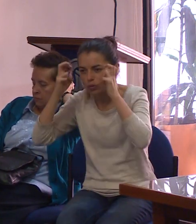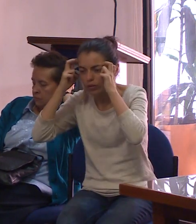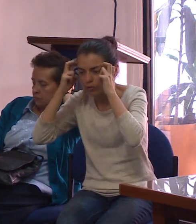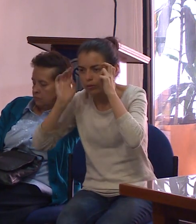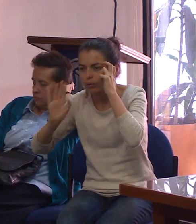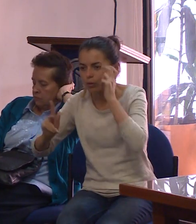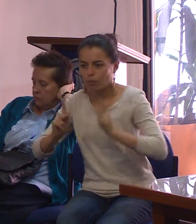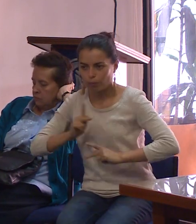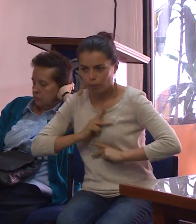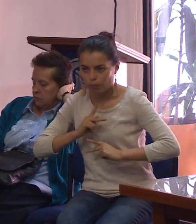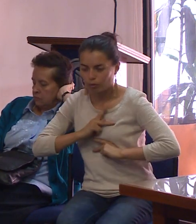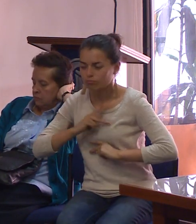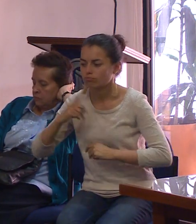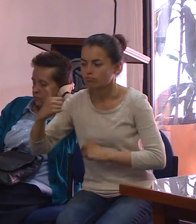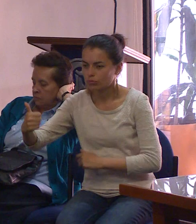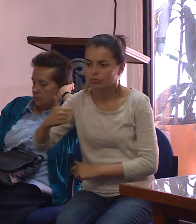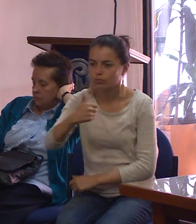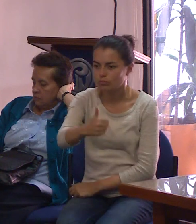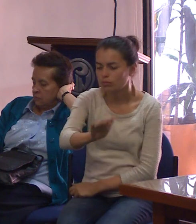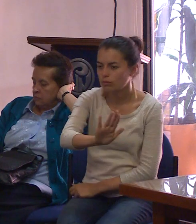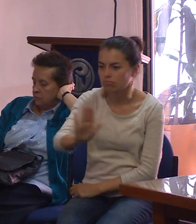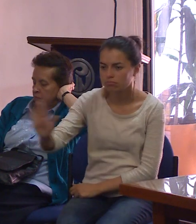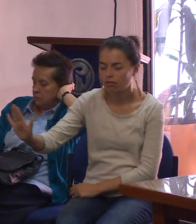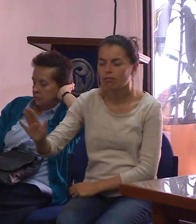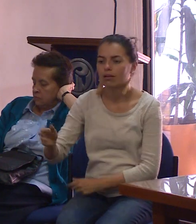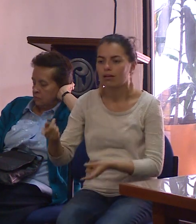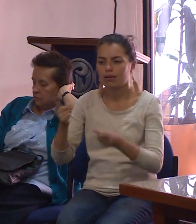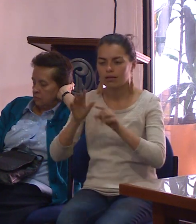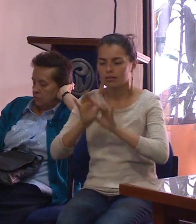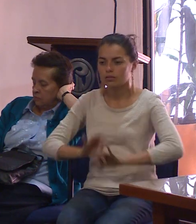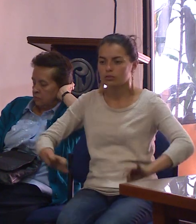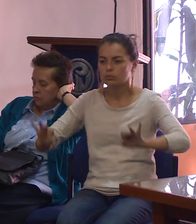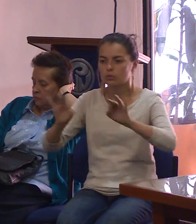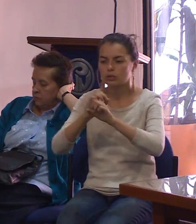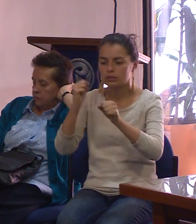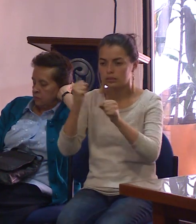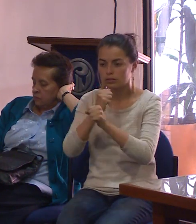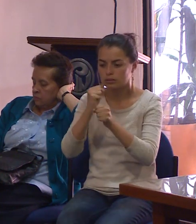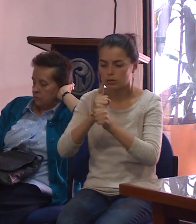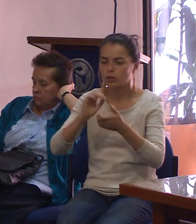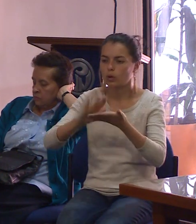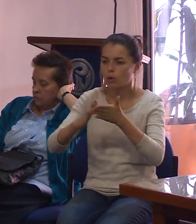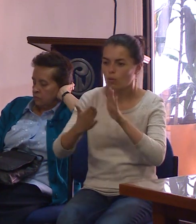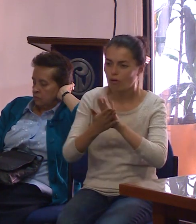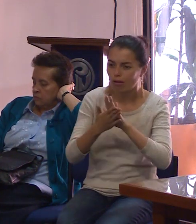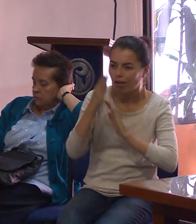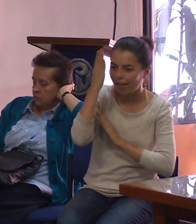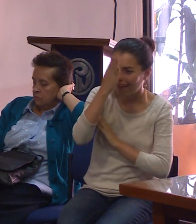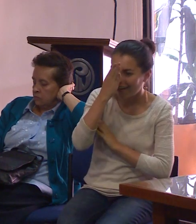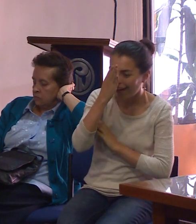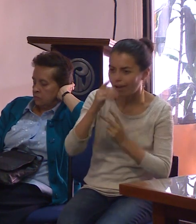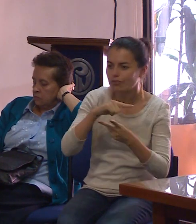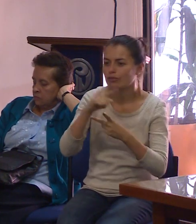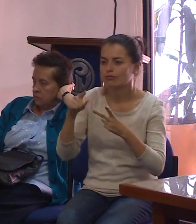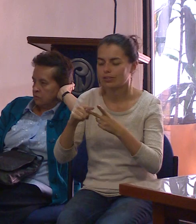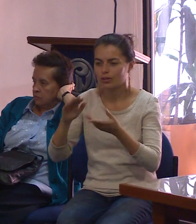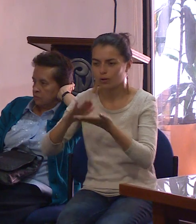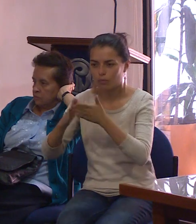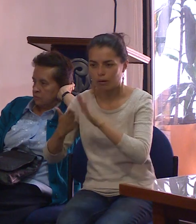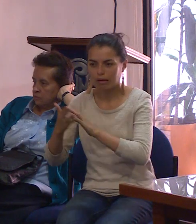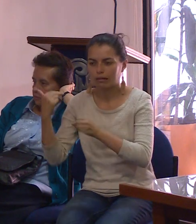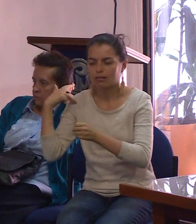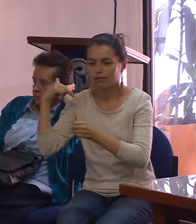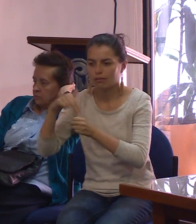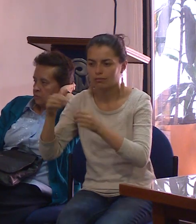campesinas, indígenas, afrocolombianas, que son muy importantes para poder hacer una comprensión de esa biología en